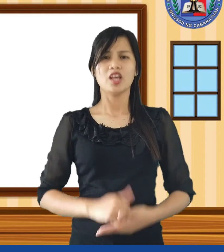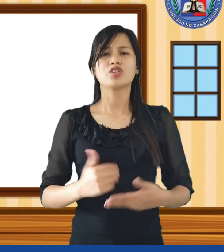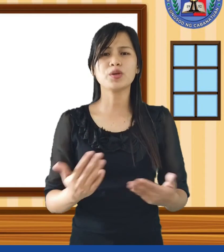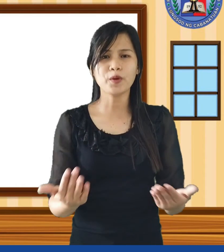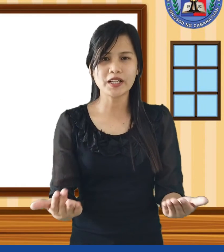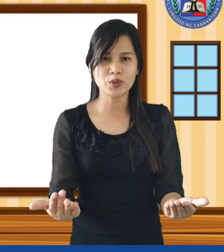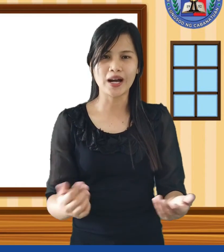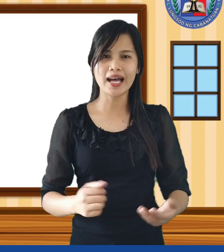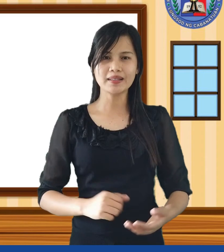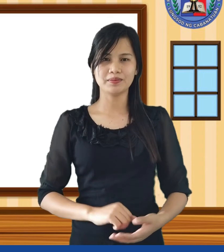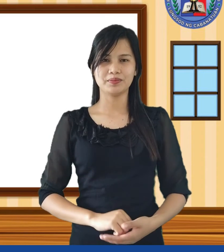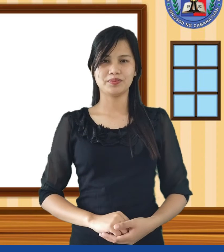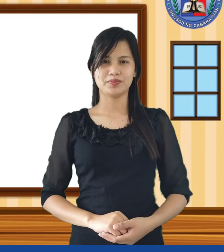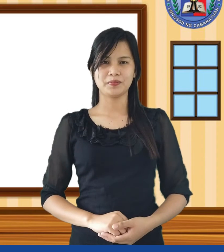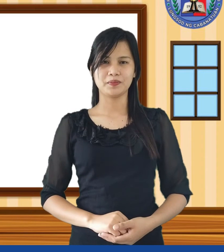10. Subukan nyo nga.